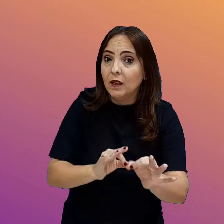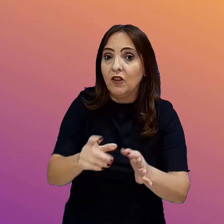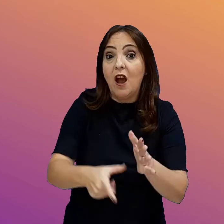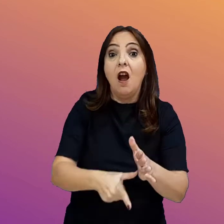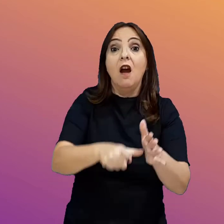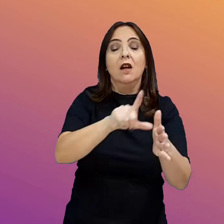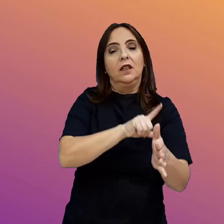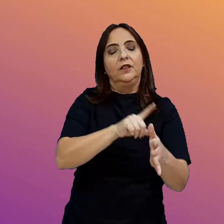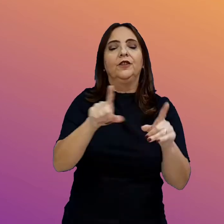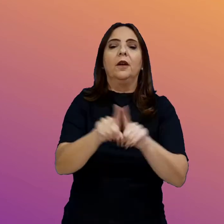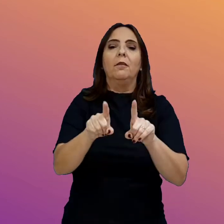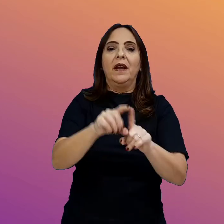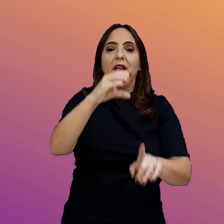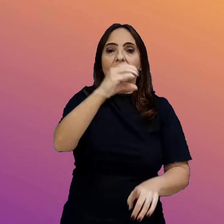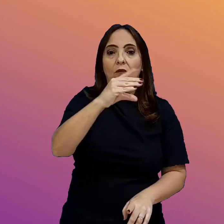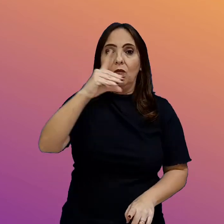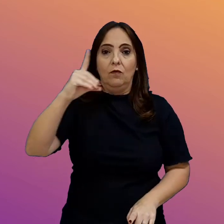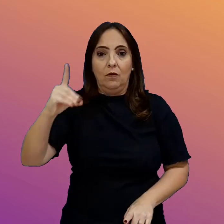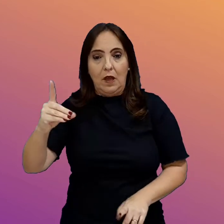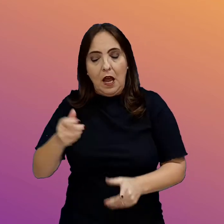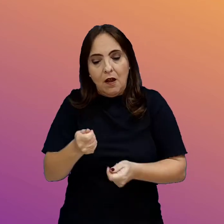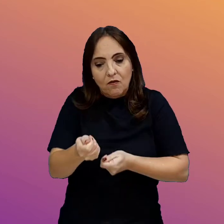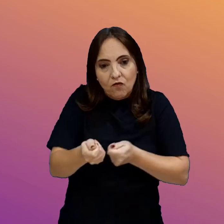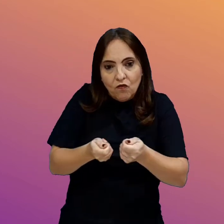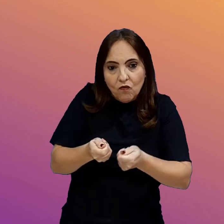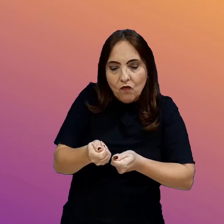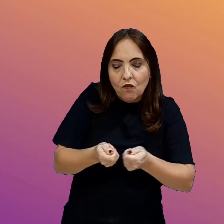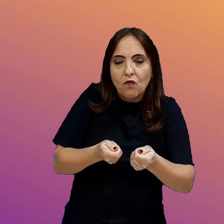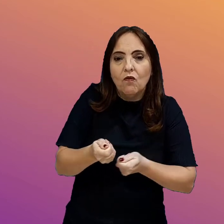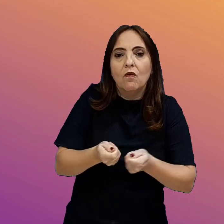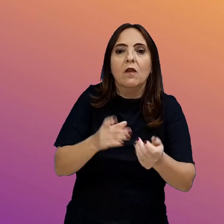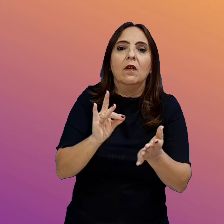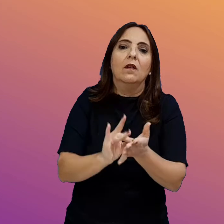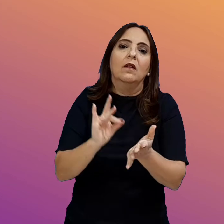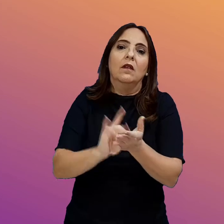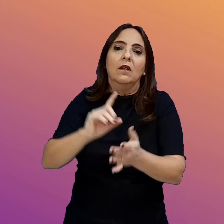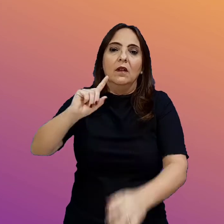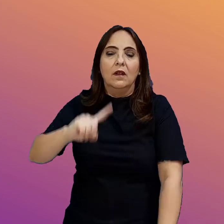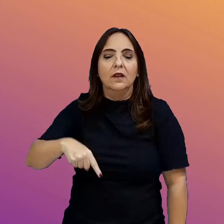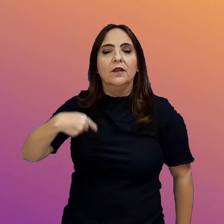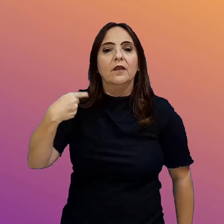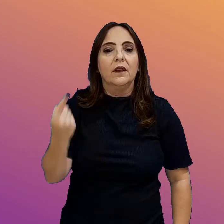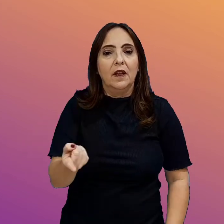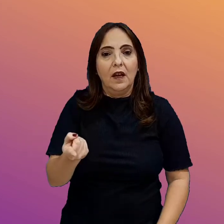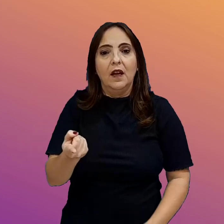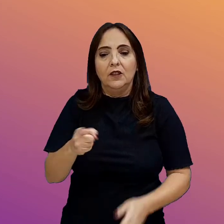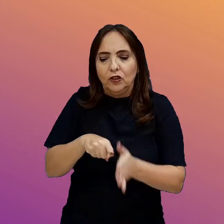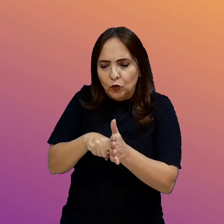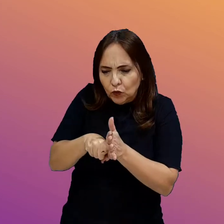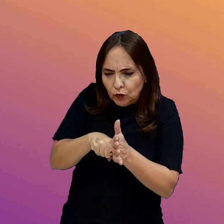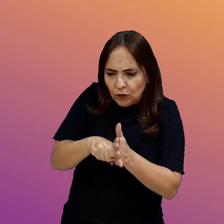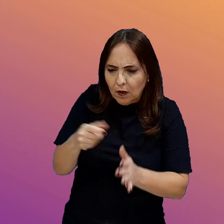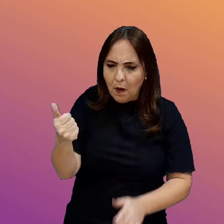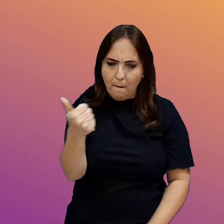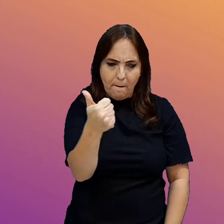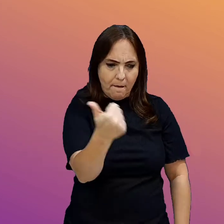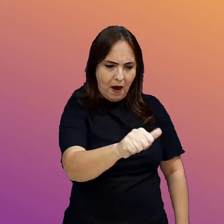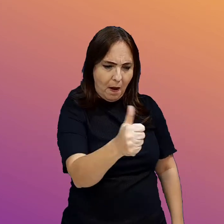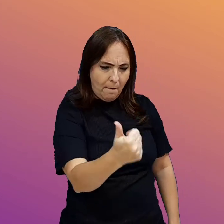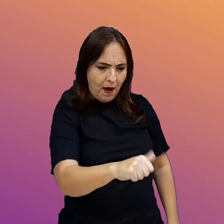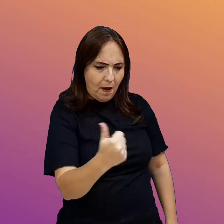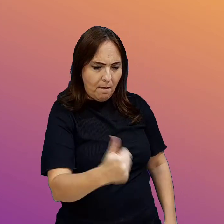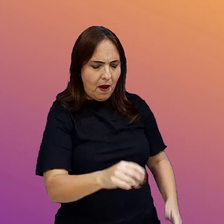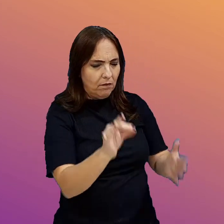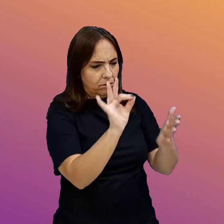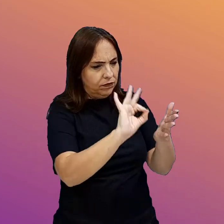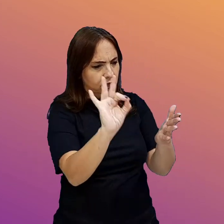de coordenar, de controlar e depois de conferir, fazer as correções que tiver que ser feito,